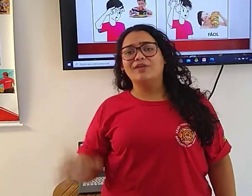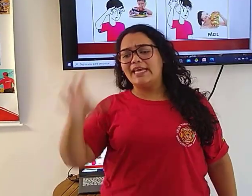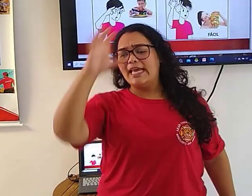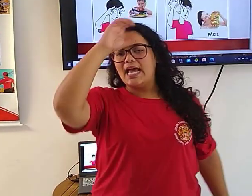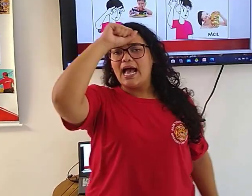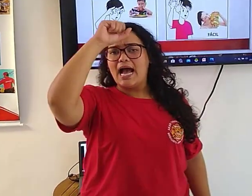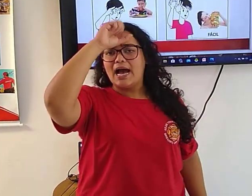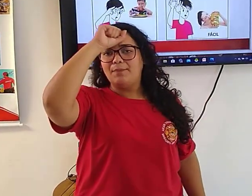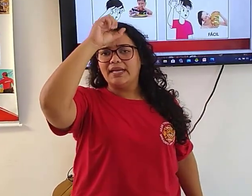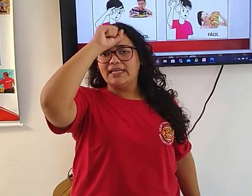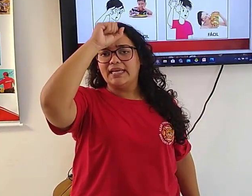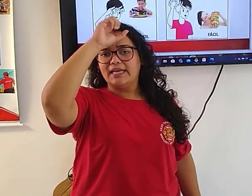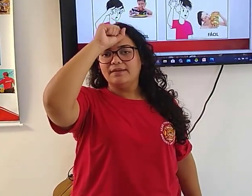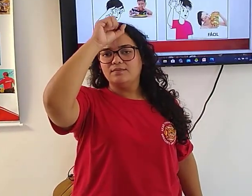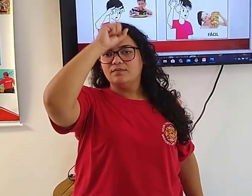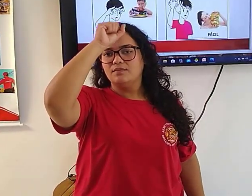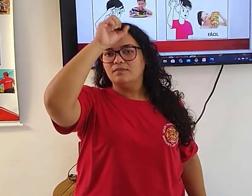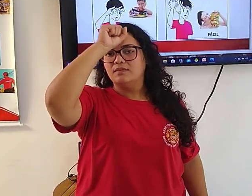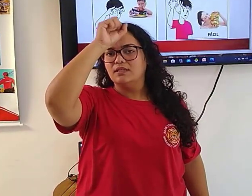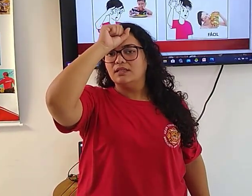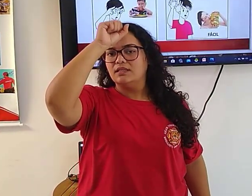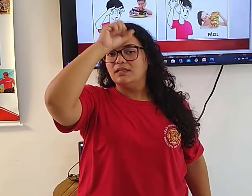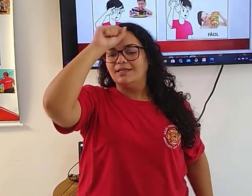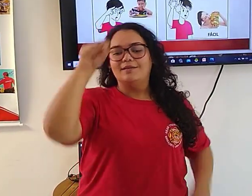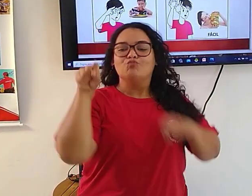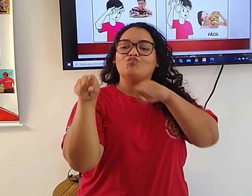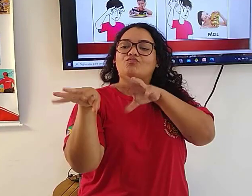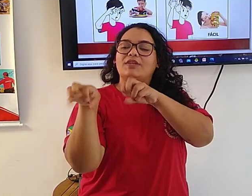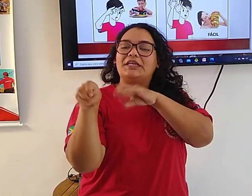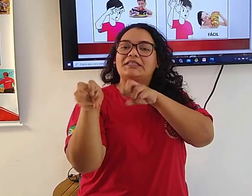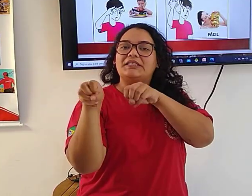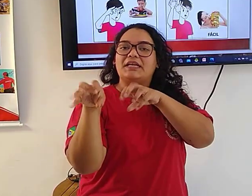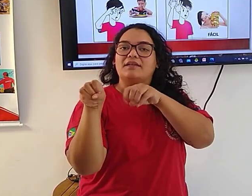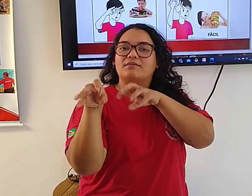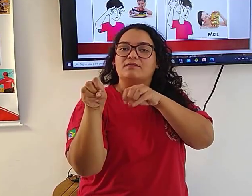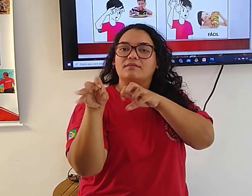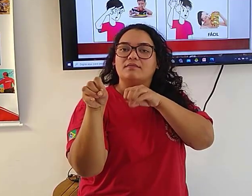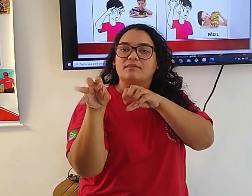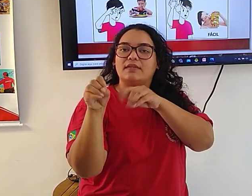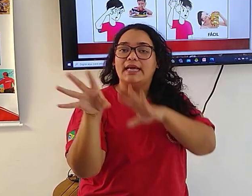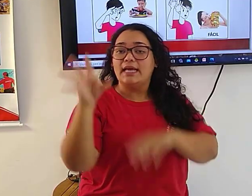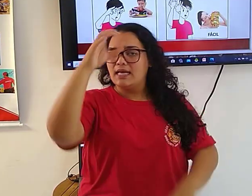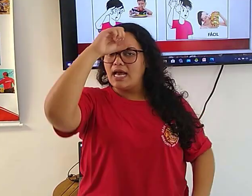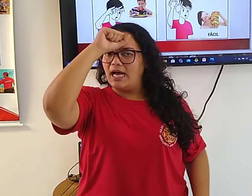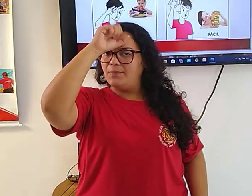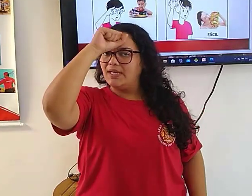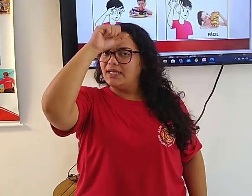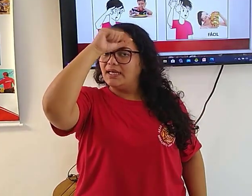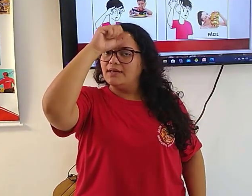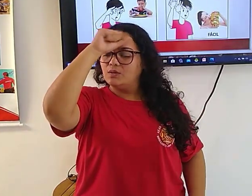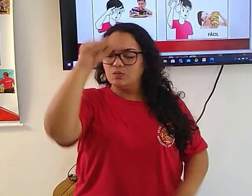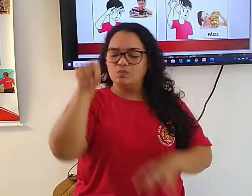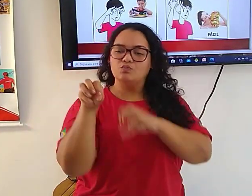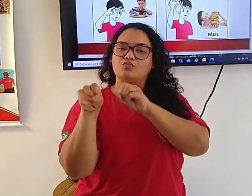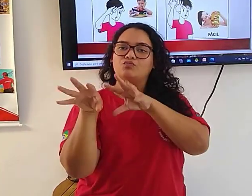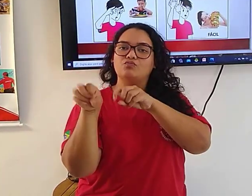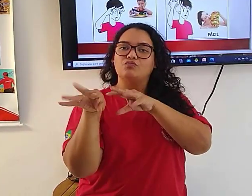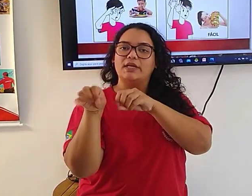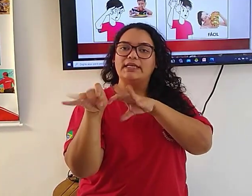que aprender e ensinar, né? Aprender,